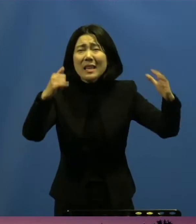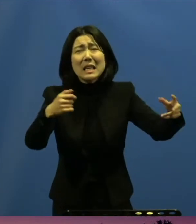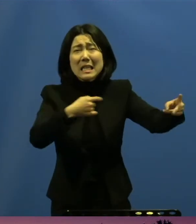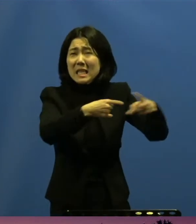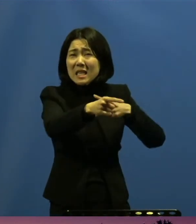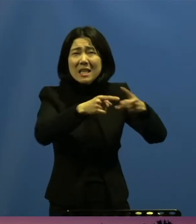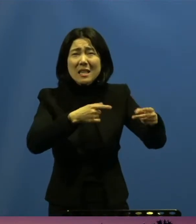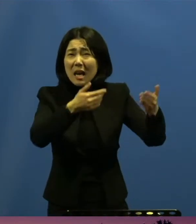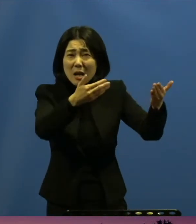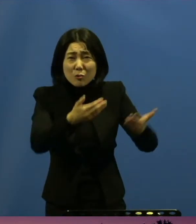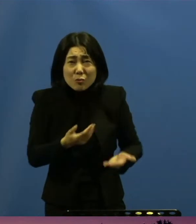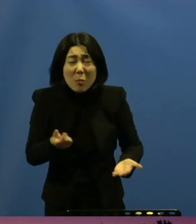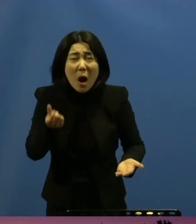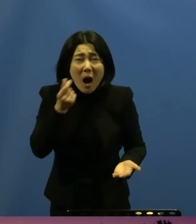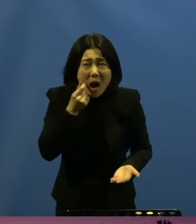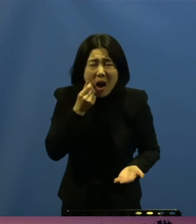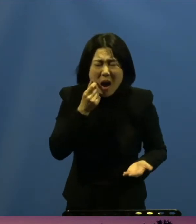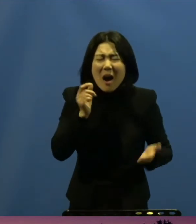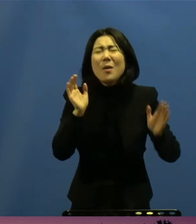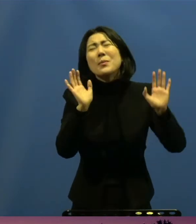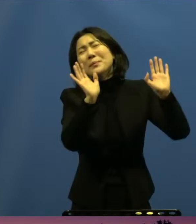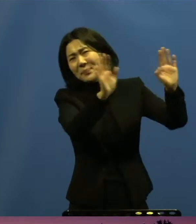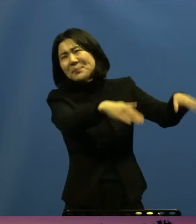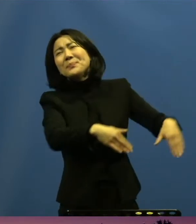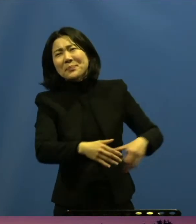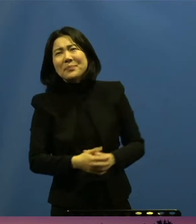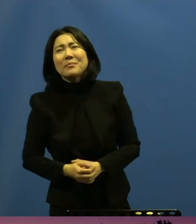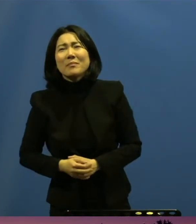세상이 이해 못하고